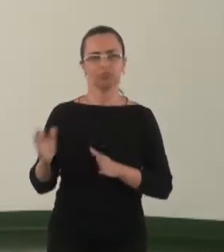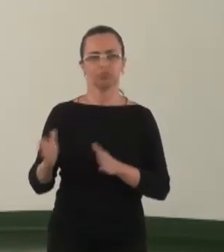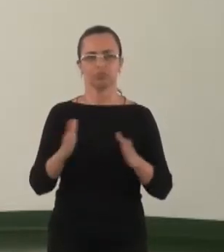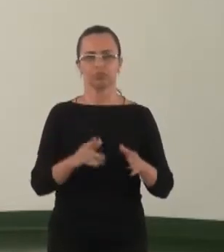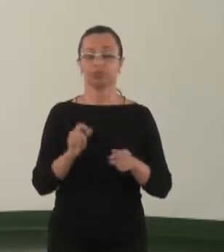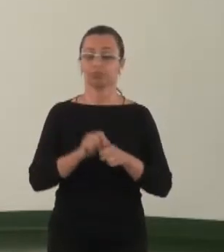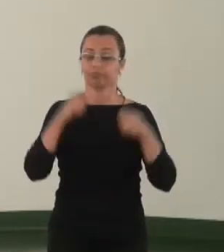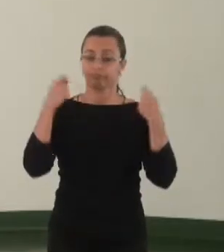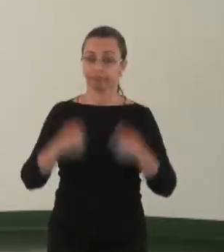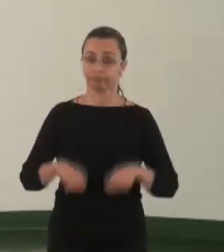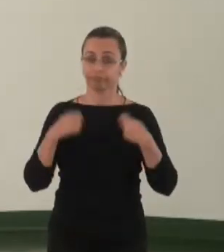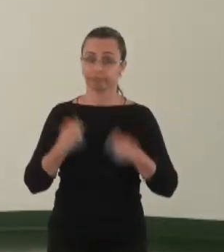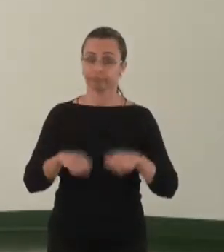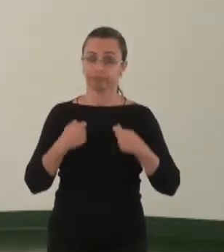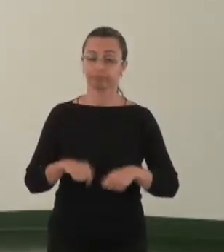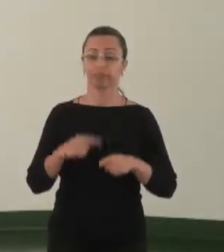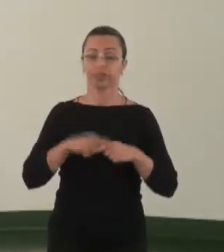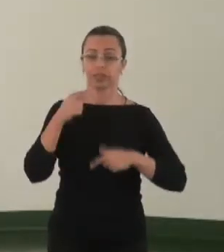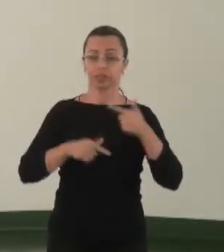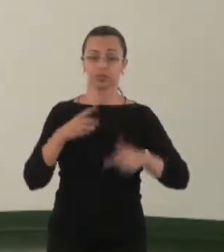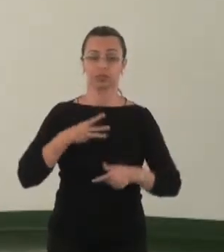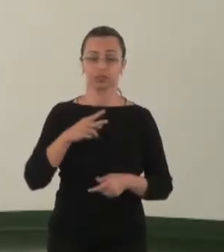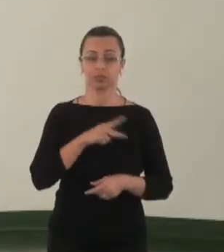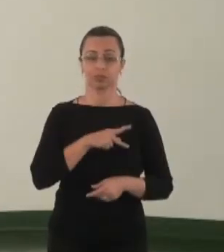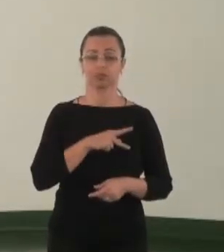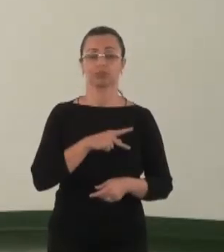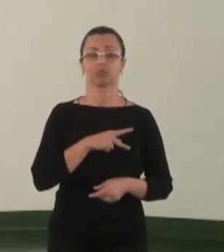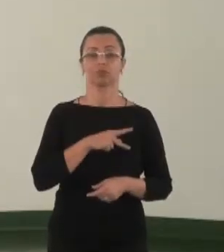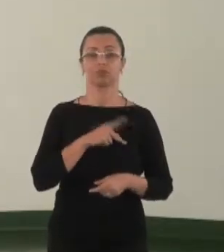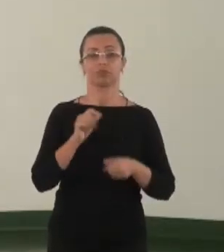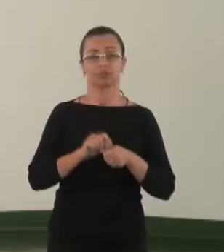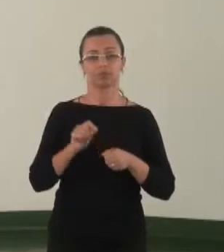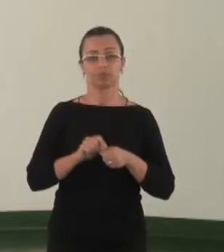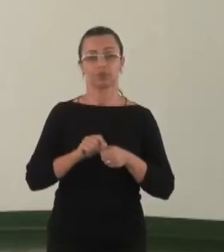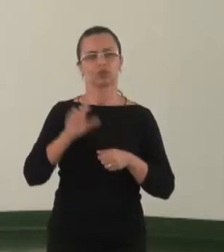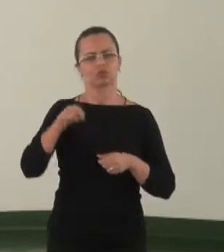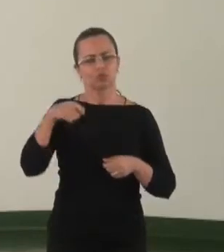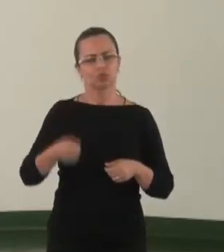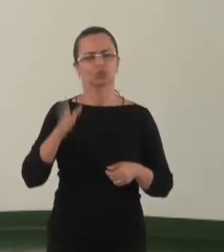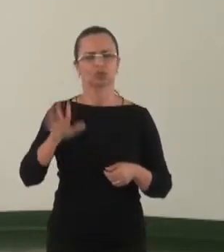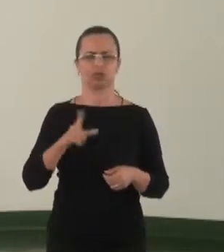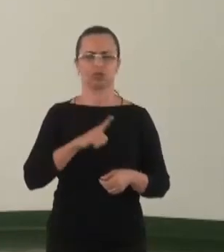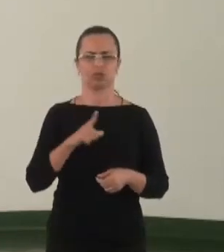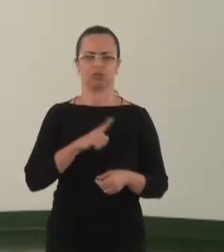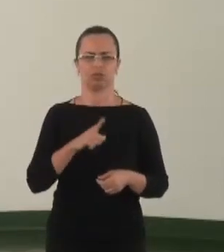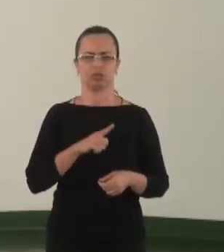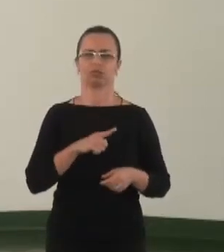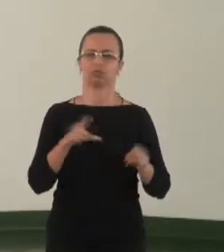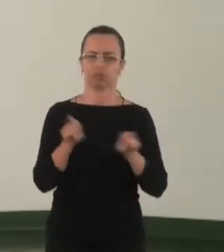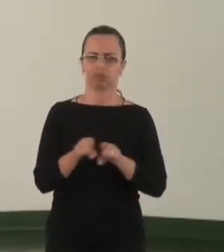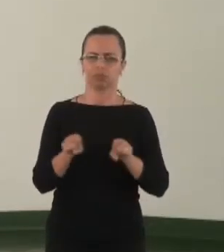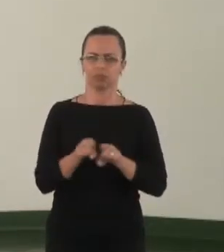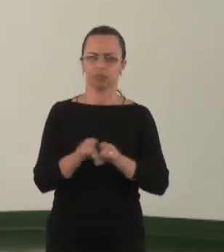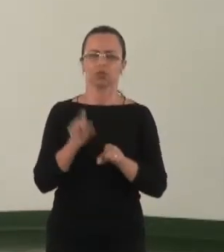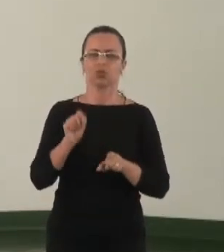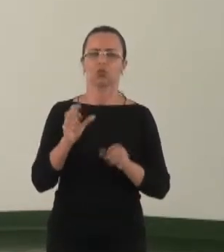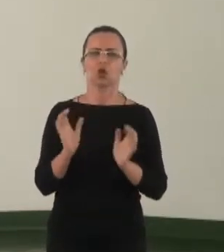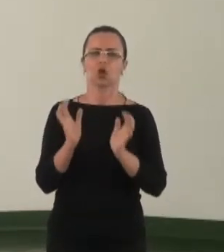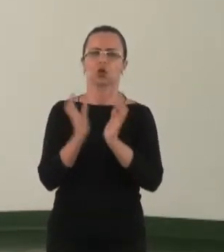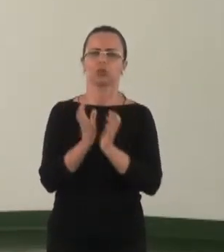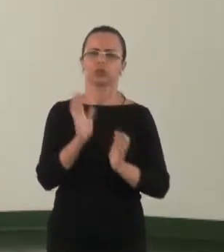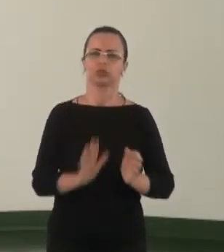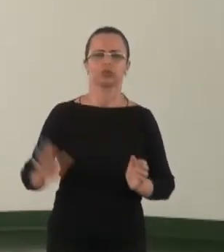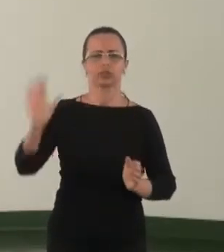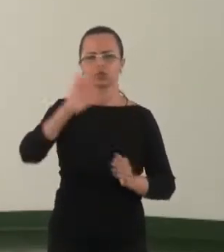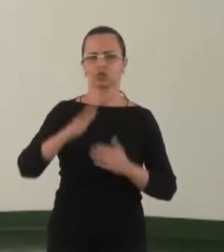faz necessária a atuação do Ministério Público para ressaltar, então, os instrumentos já existentes, como também aqueles emanados da Comissão Nacional